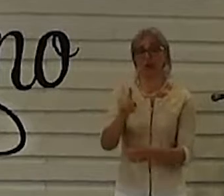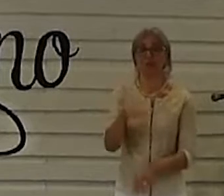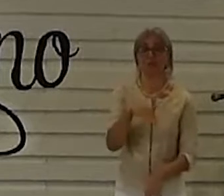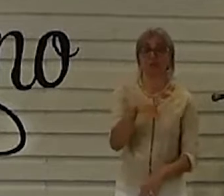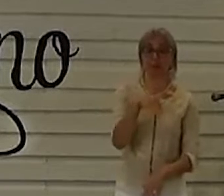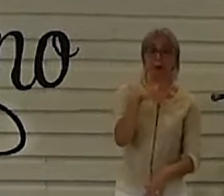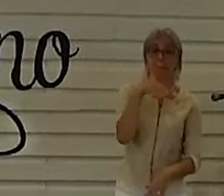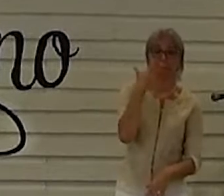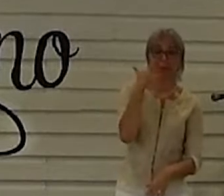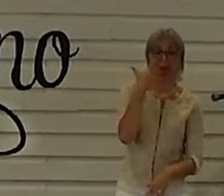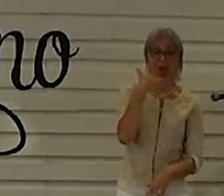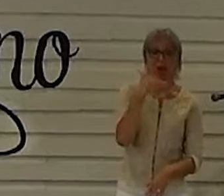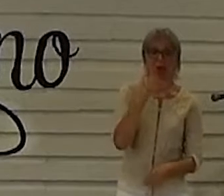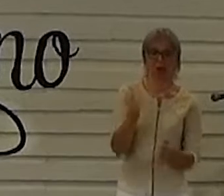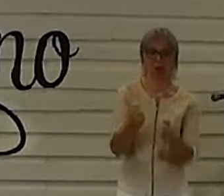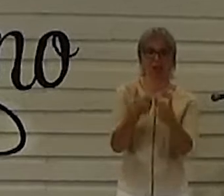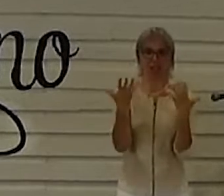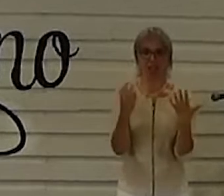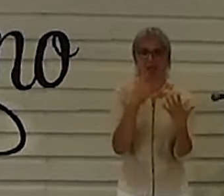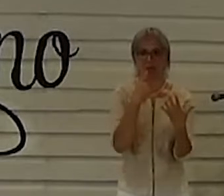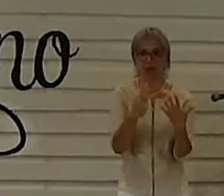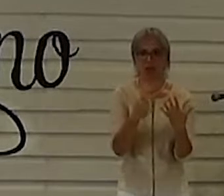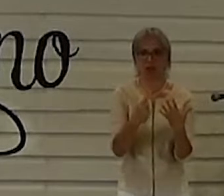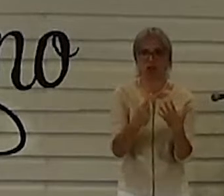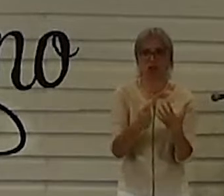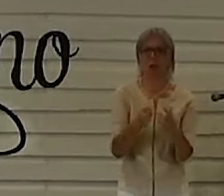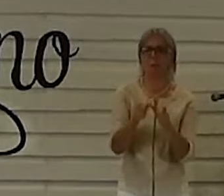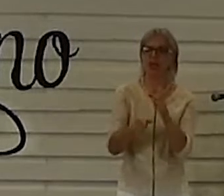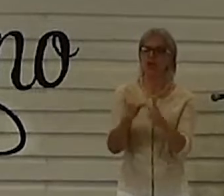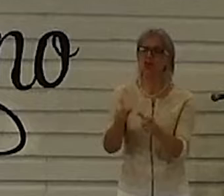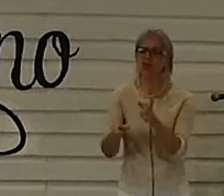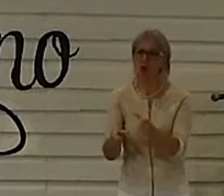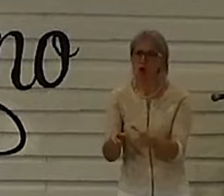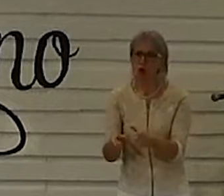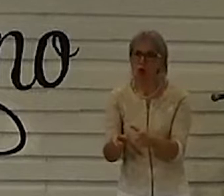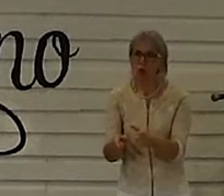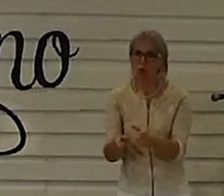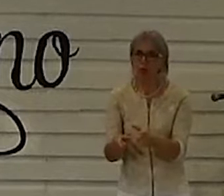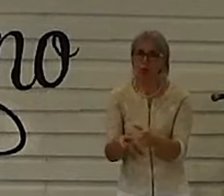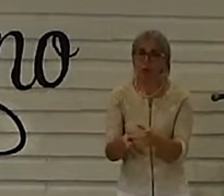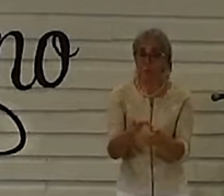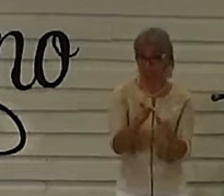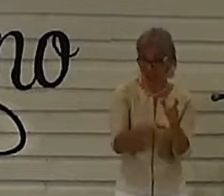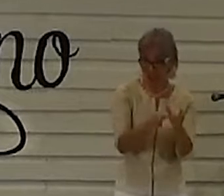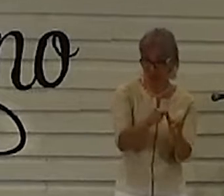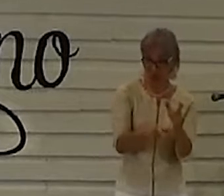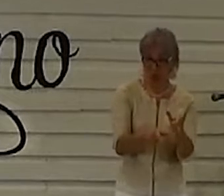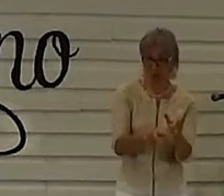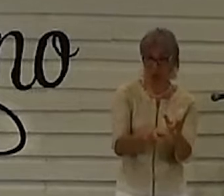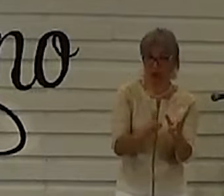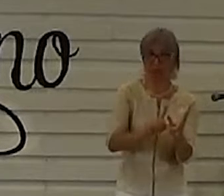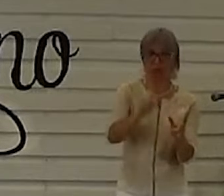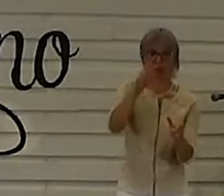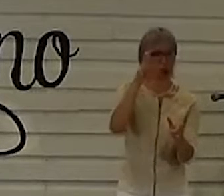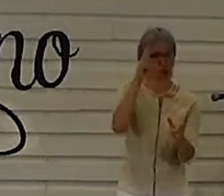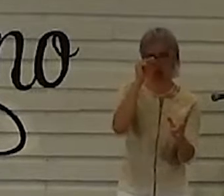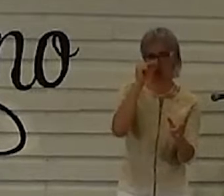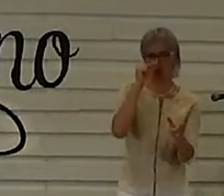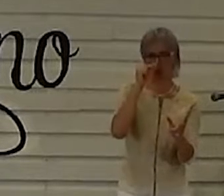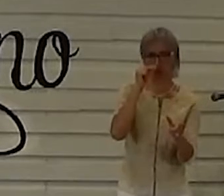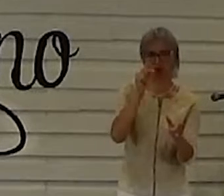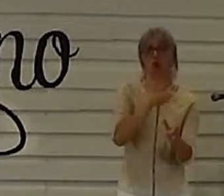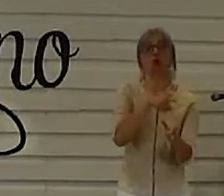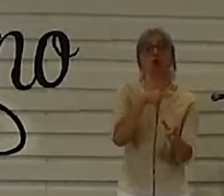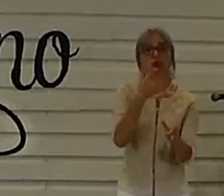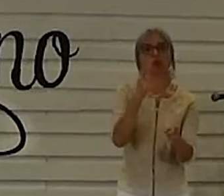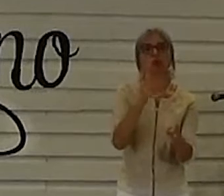per coloro che vivono ancora oggi nel peccato, ma non conoscono il Signore, noi dobbiamo spalancare le porte. Noi